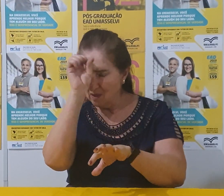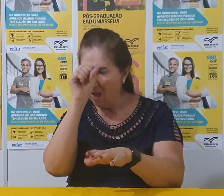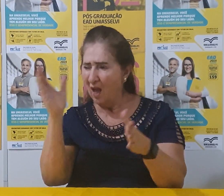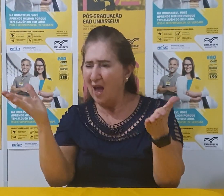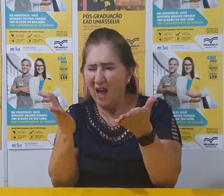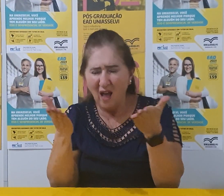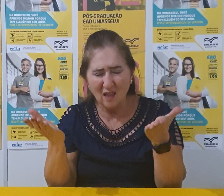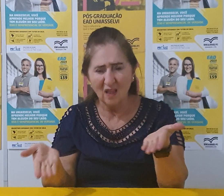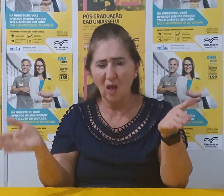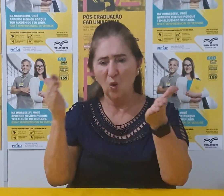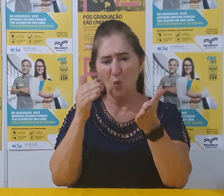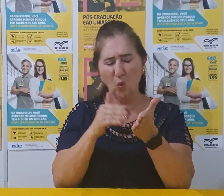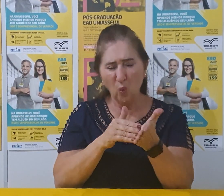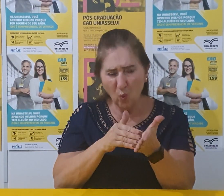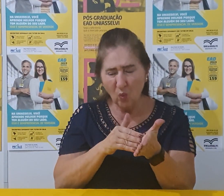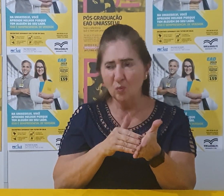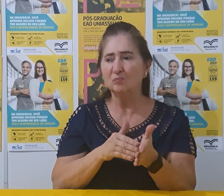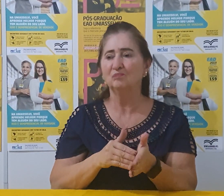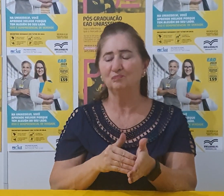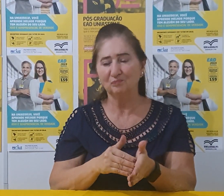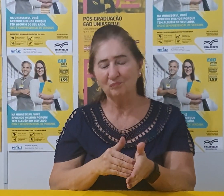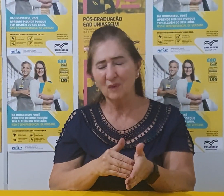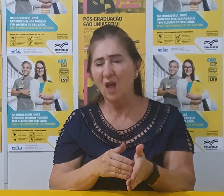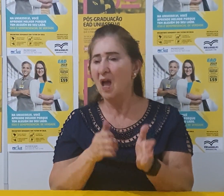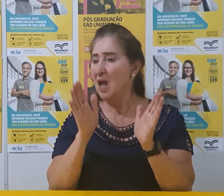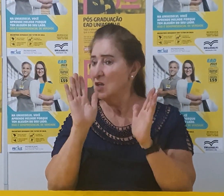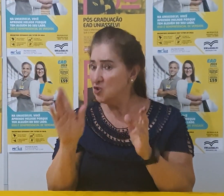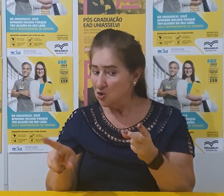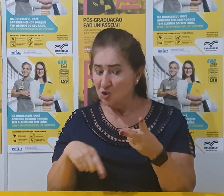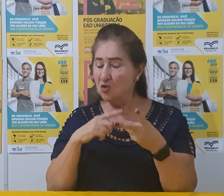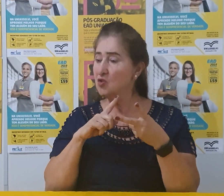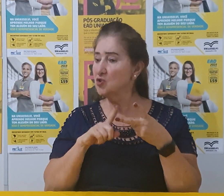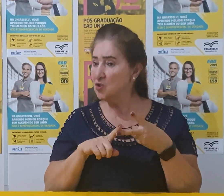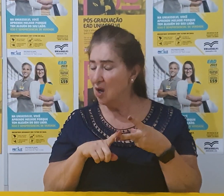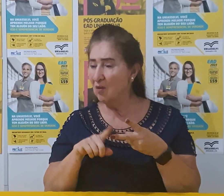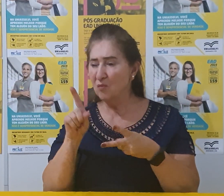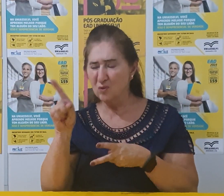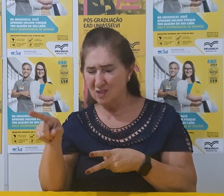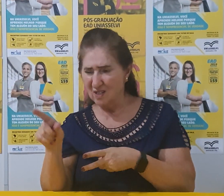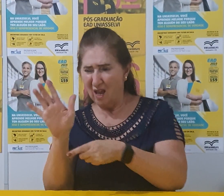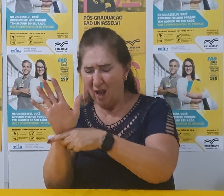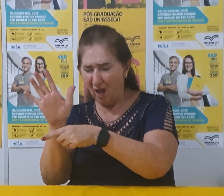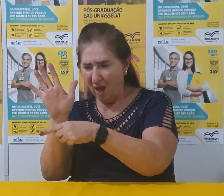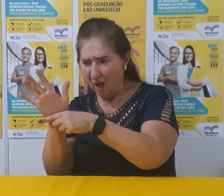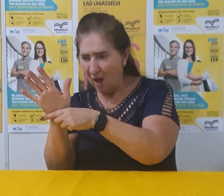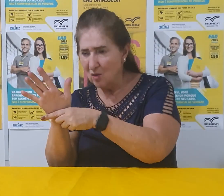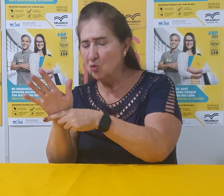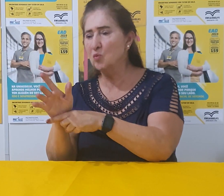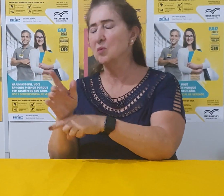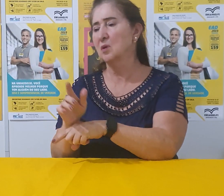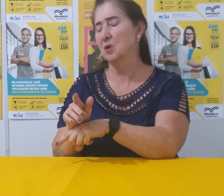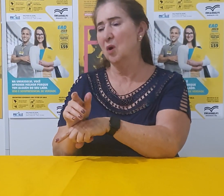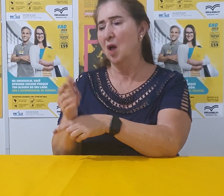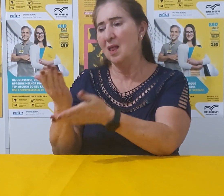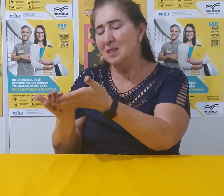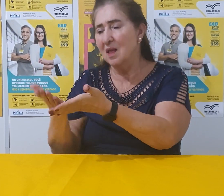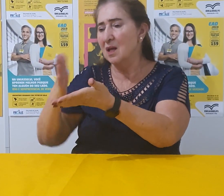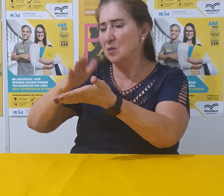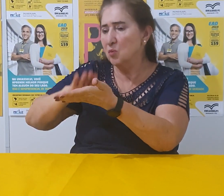escolar? Houve alguma contribuição na sua aprendizagem por meio da ajuda do tradutor de intérprete de